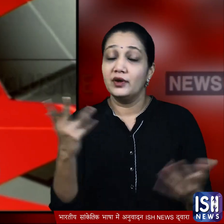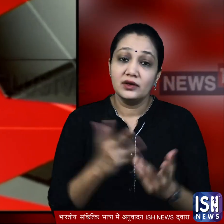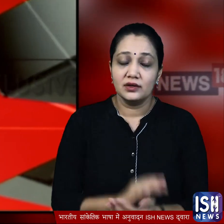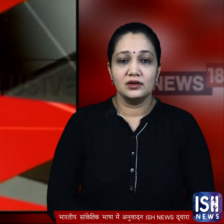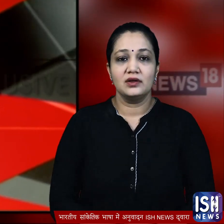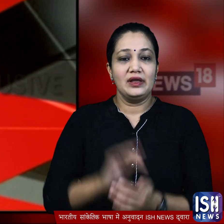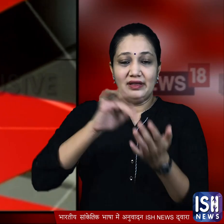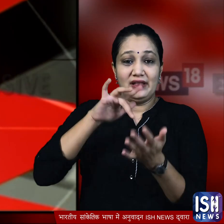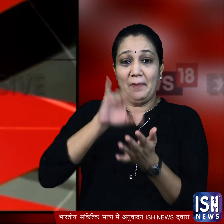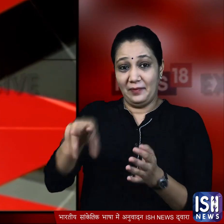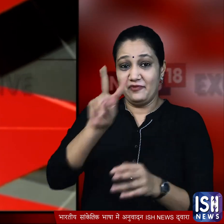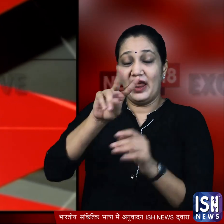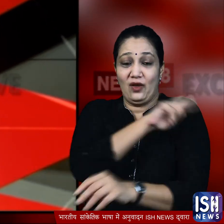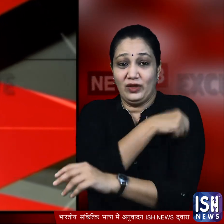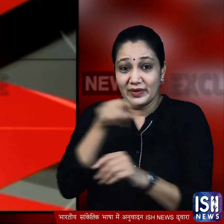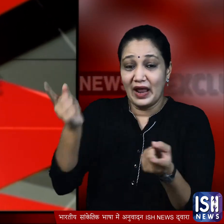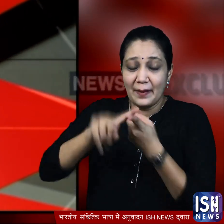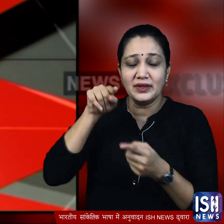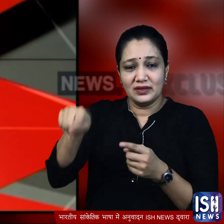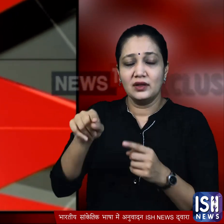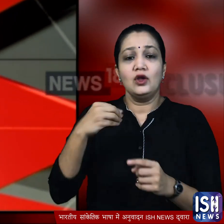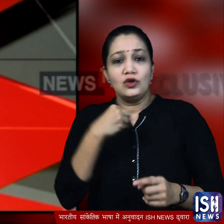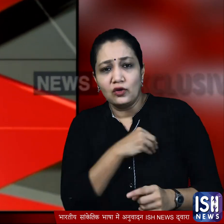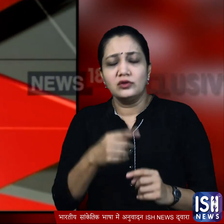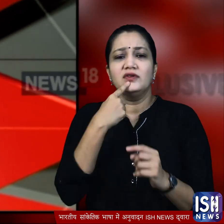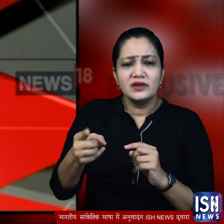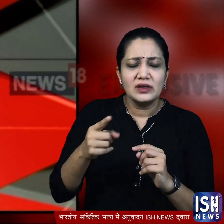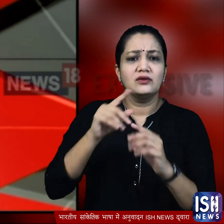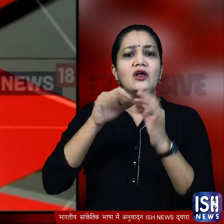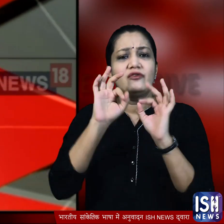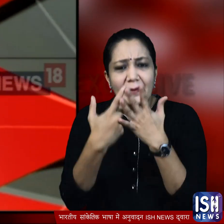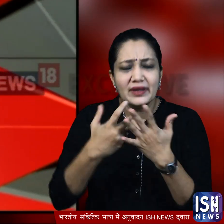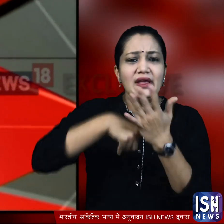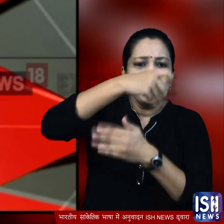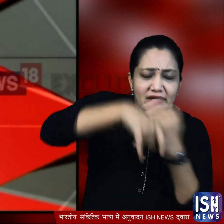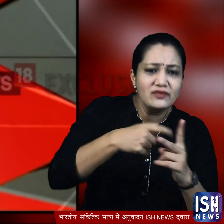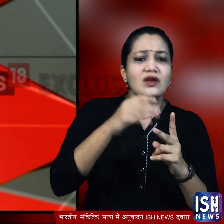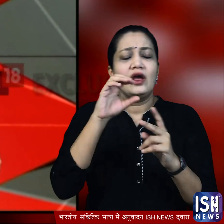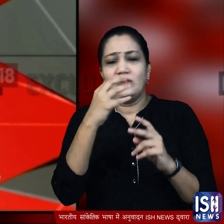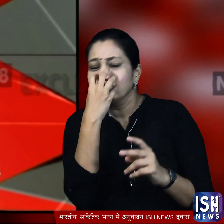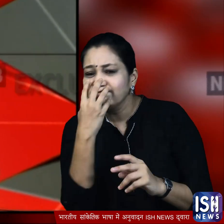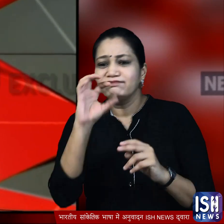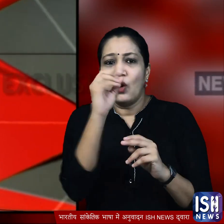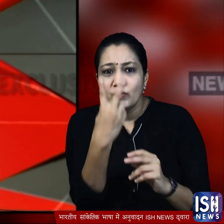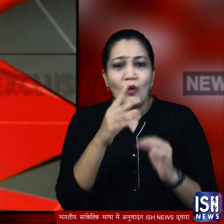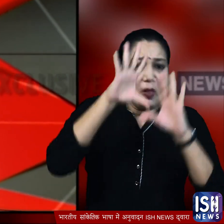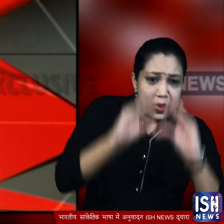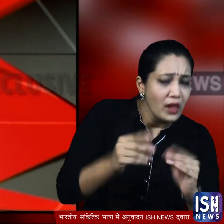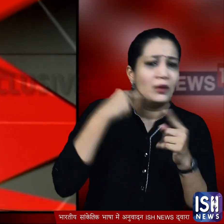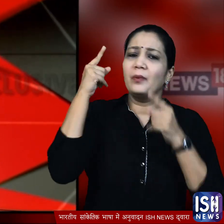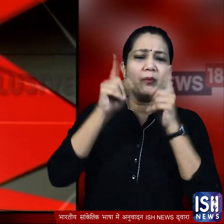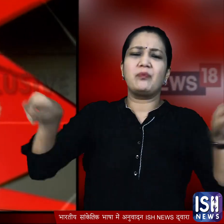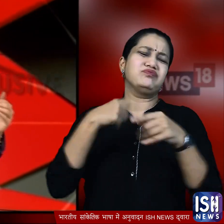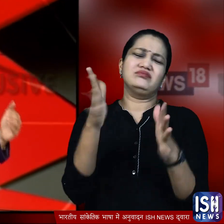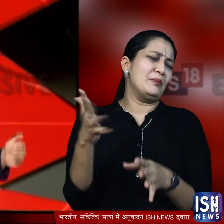सौबात की एक बात यह है कि जिस विनायका अस्पताल में ये हंगामा हुआ वहां के डॉक्टरों ने मरीजों के रिश्तेदारों के ऑक्सीजन की कमी वाले आरोप को गलत